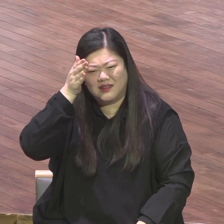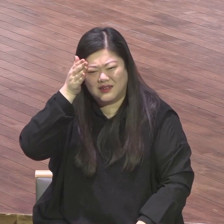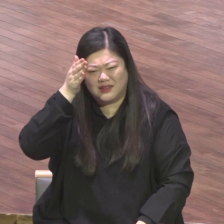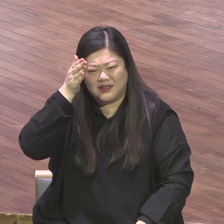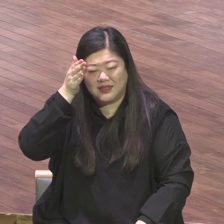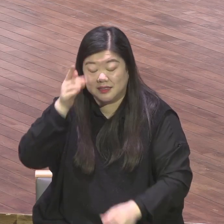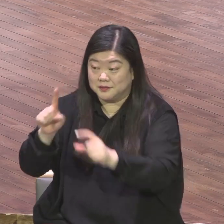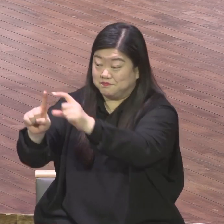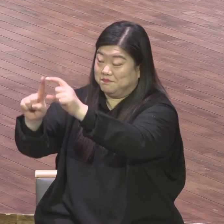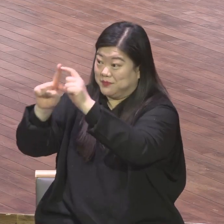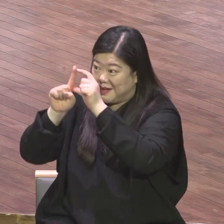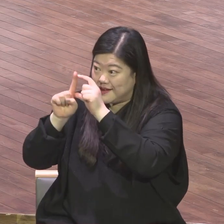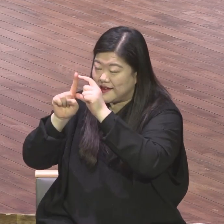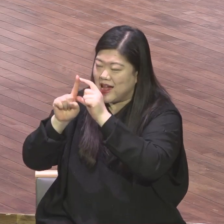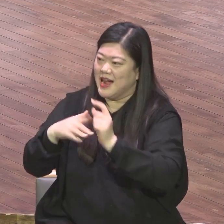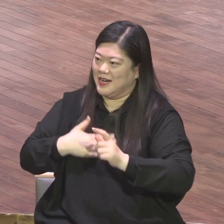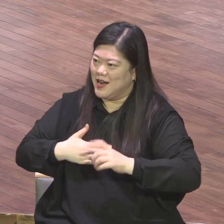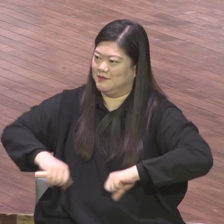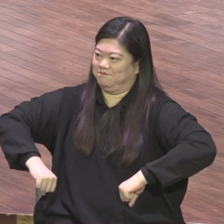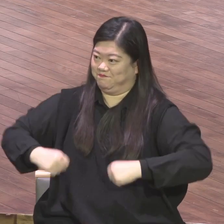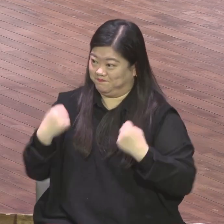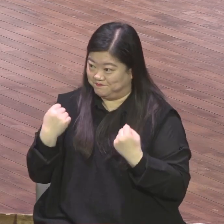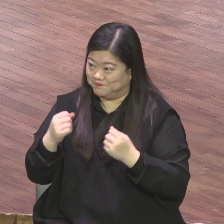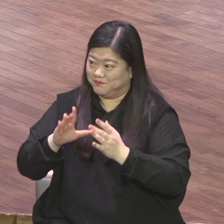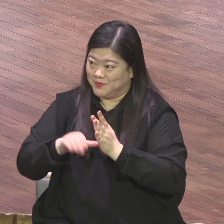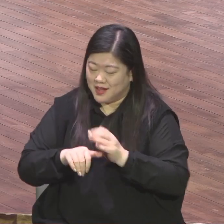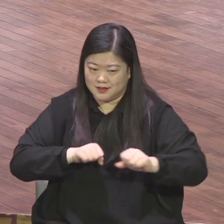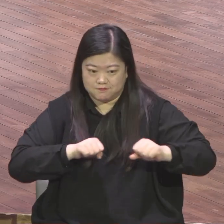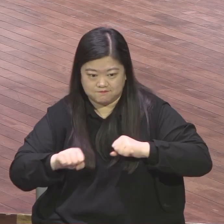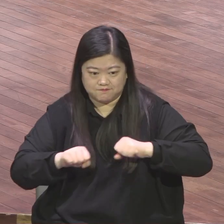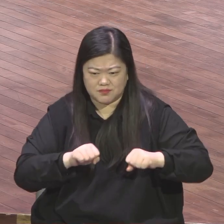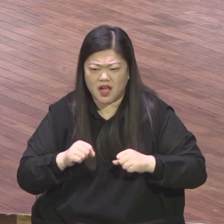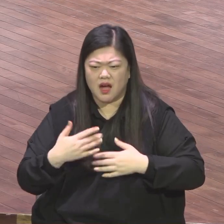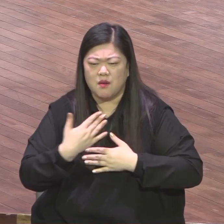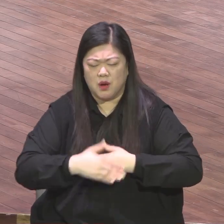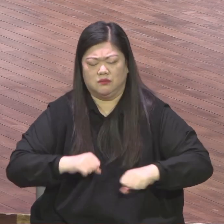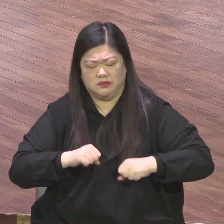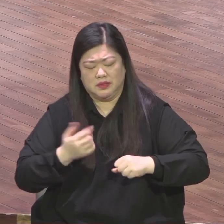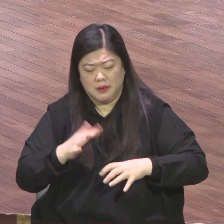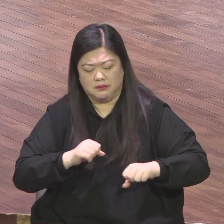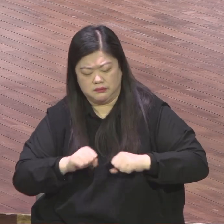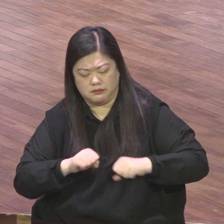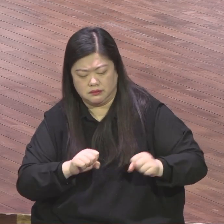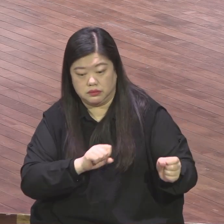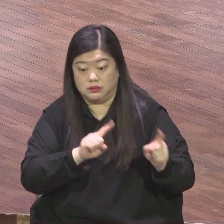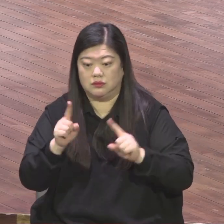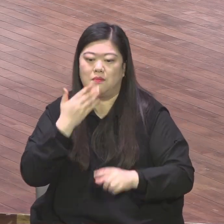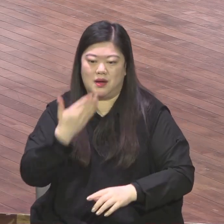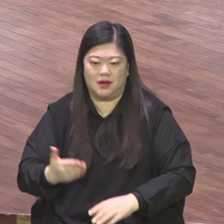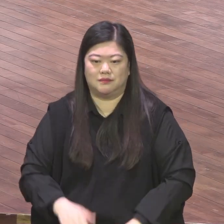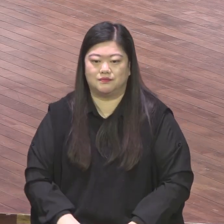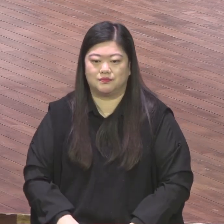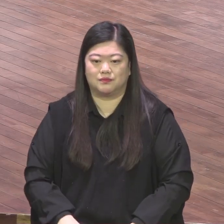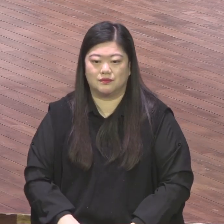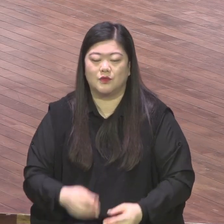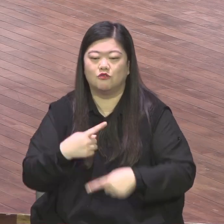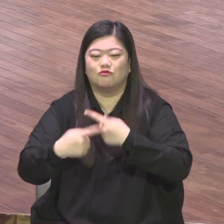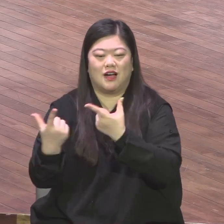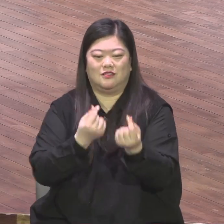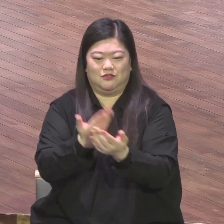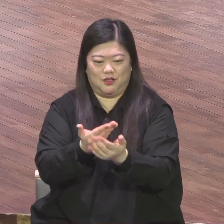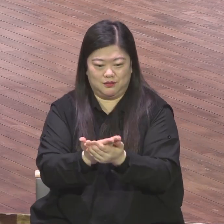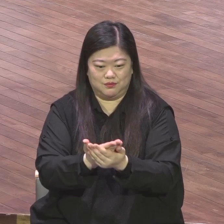건강도 회복되고 뭐요 물질도 회복돼요. 따라서 전도는 종합적